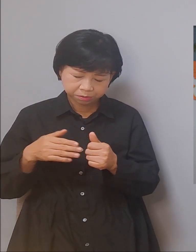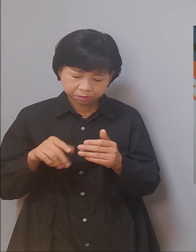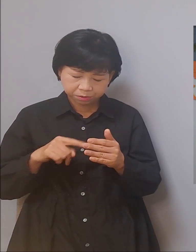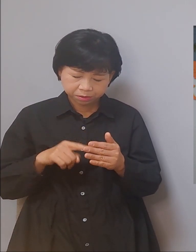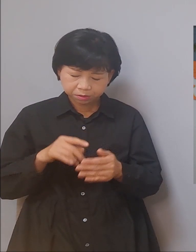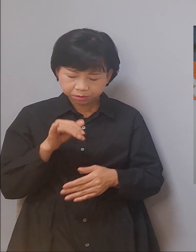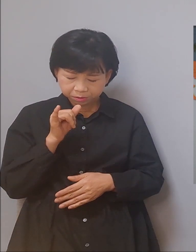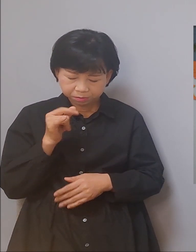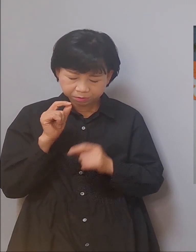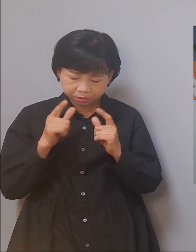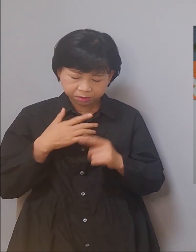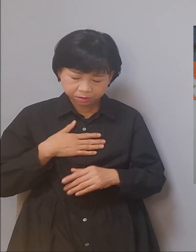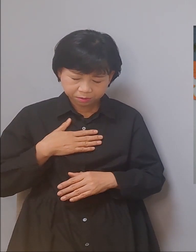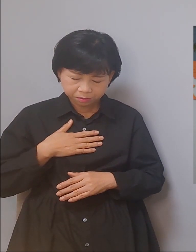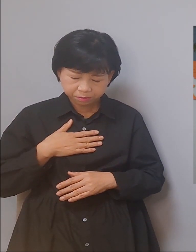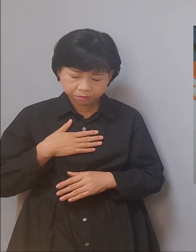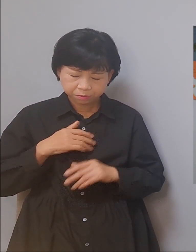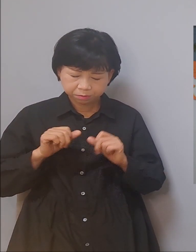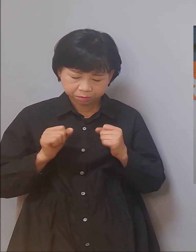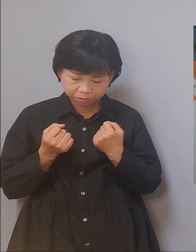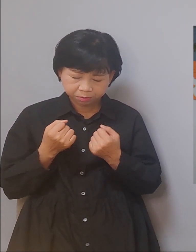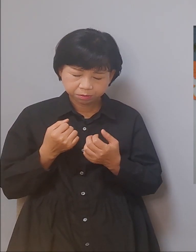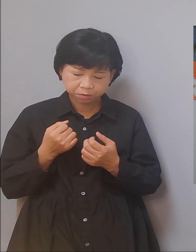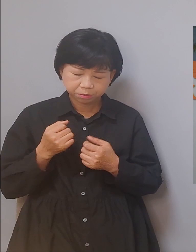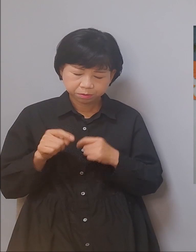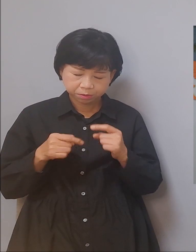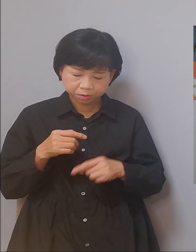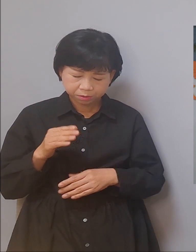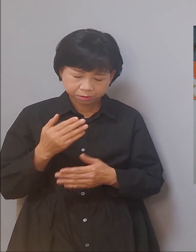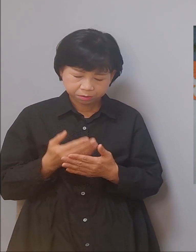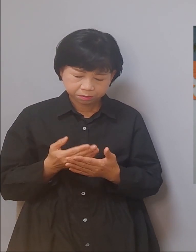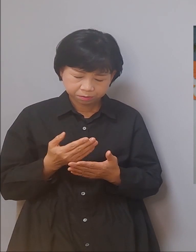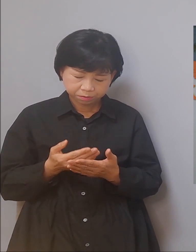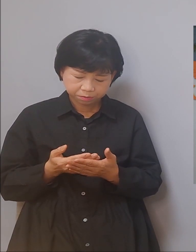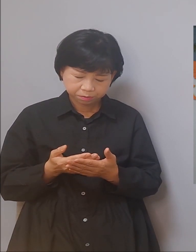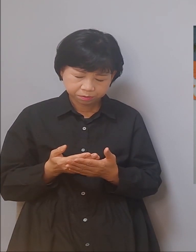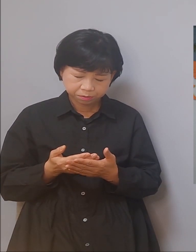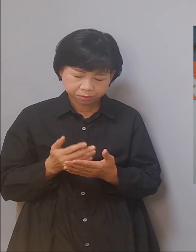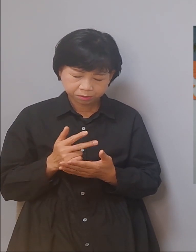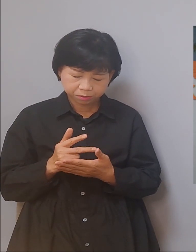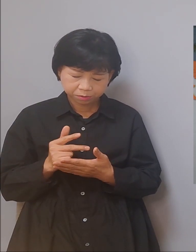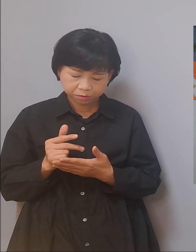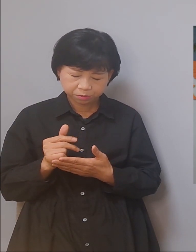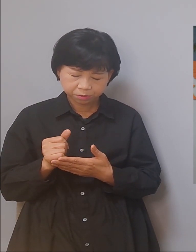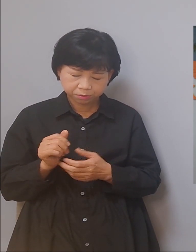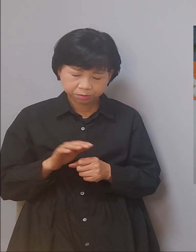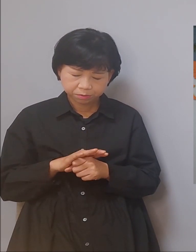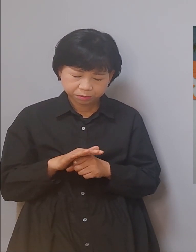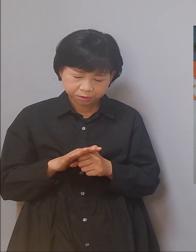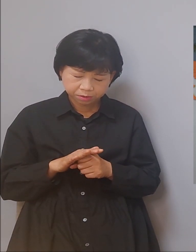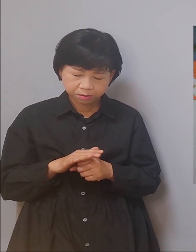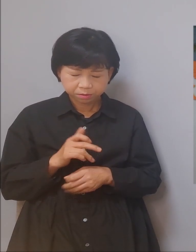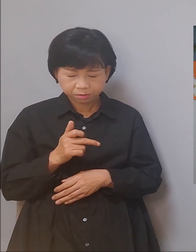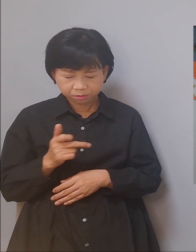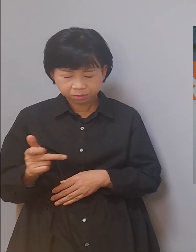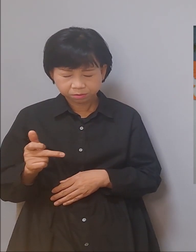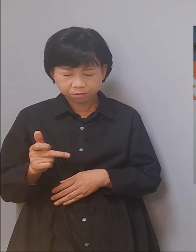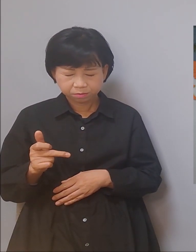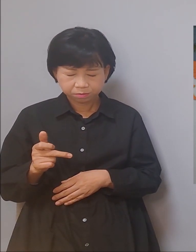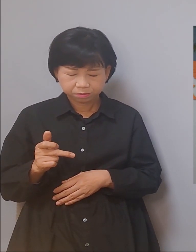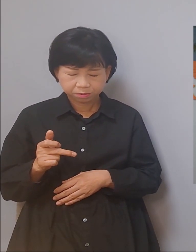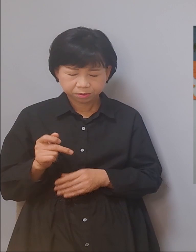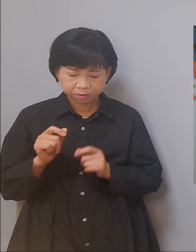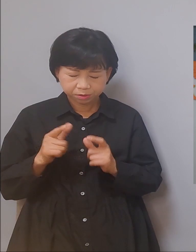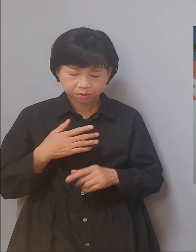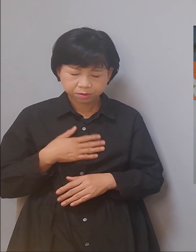주옵소서. 왜냐하면 주님이 나를 너무나도 사랑하시기 때문에, 주님이 나를 너무나도 사랑하셔서 독생자 예수로